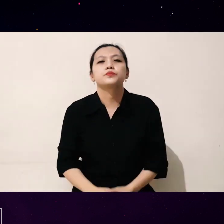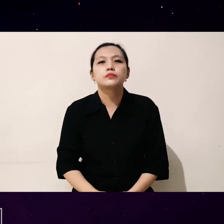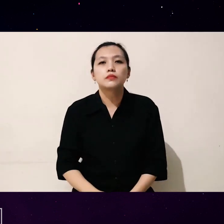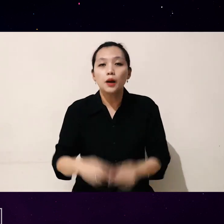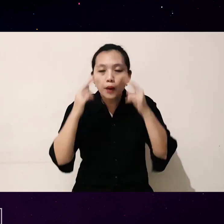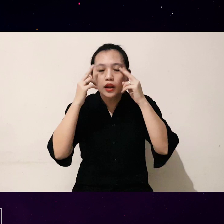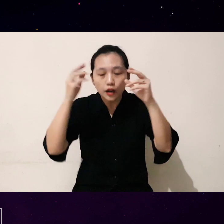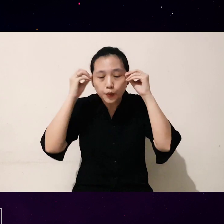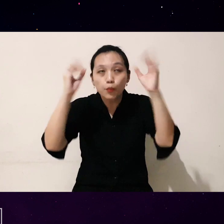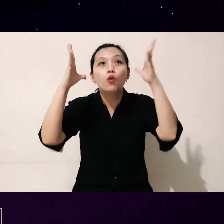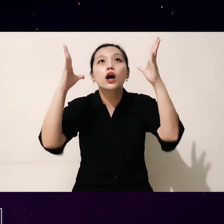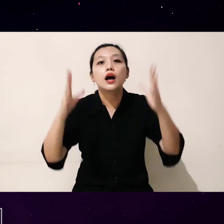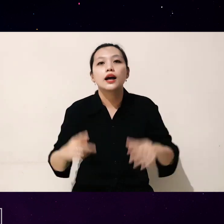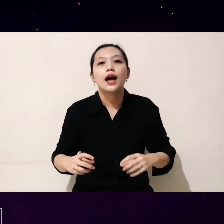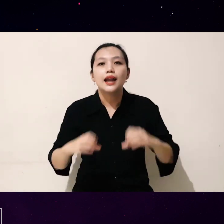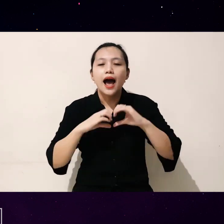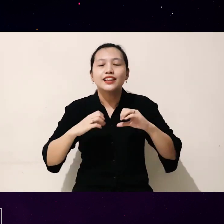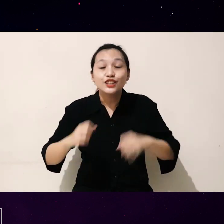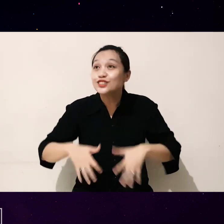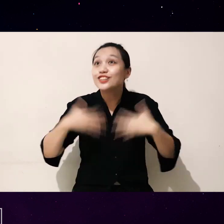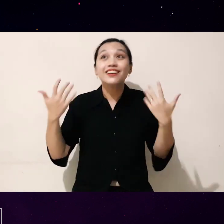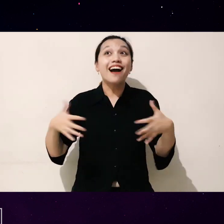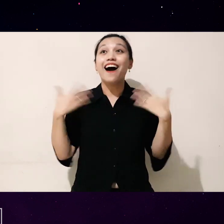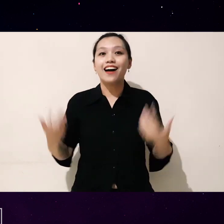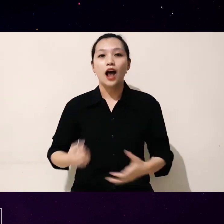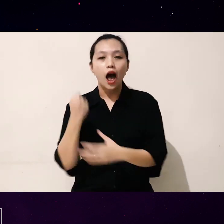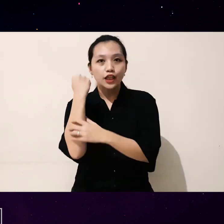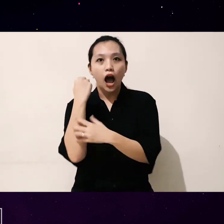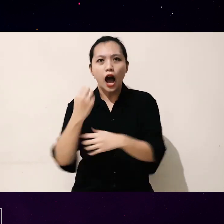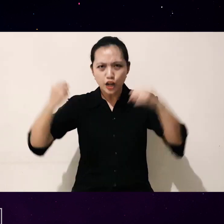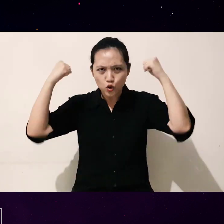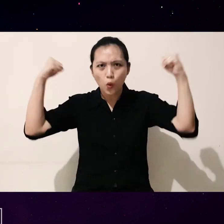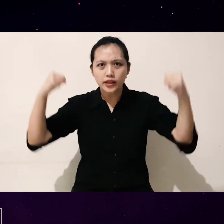kekuatan Tuhan, urapan Tuhan dalam kehidupan mereka. Terima